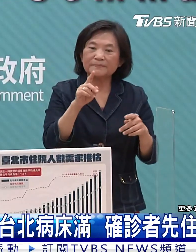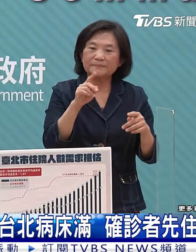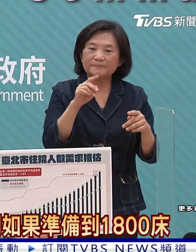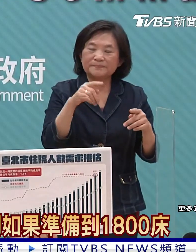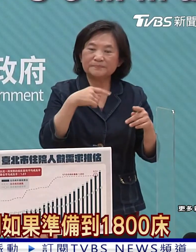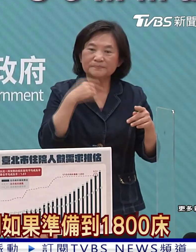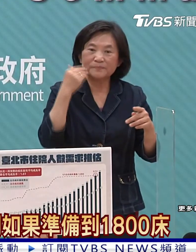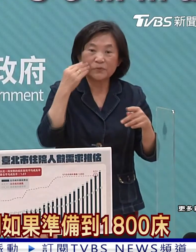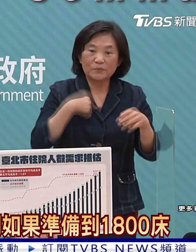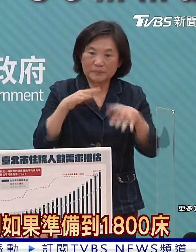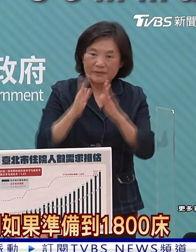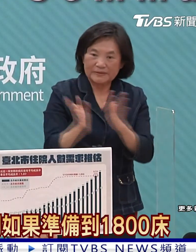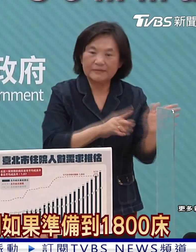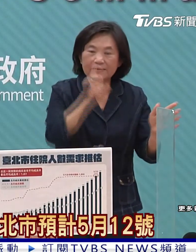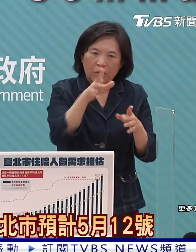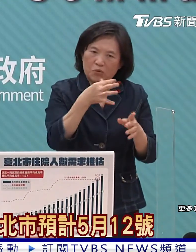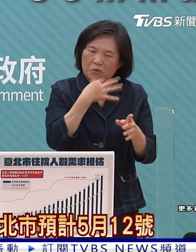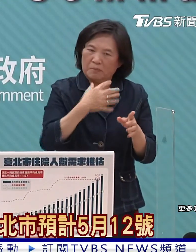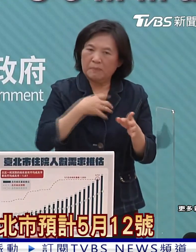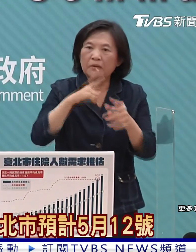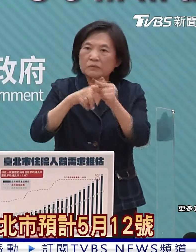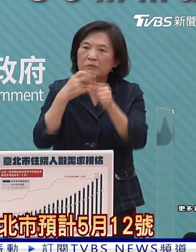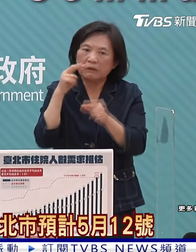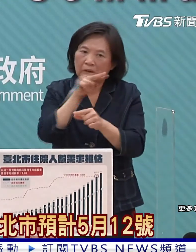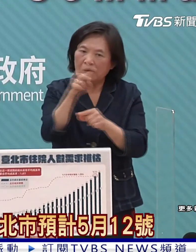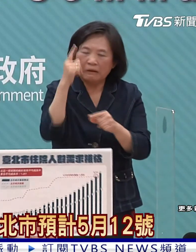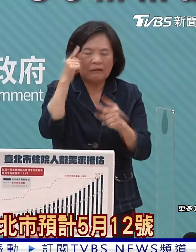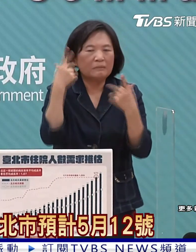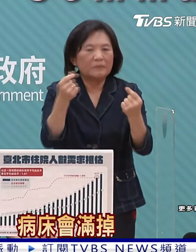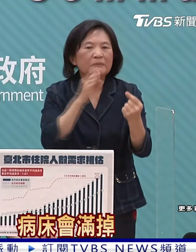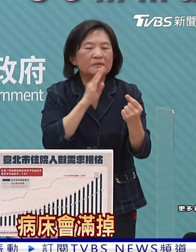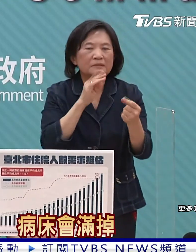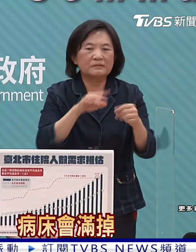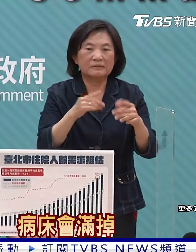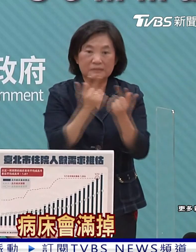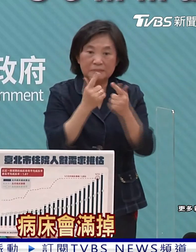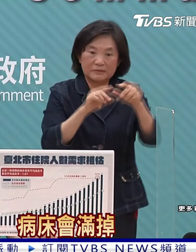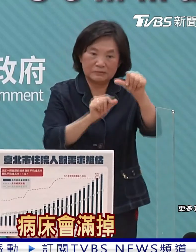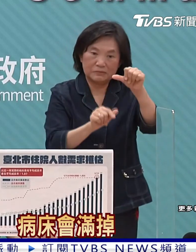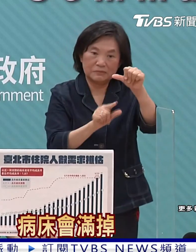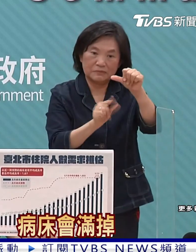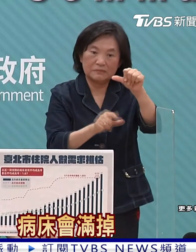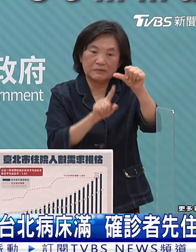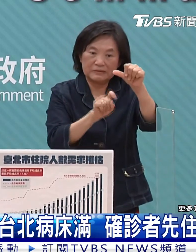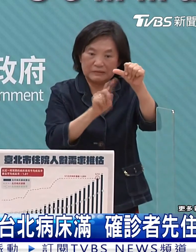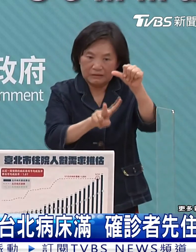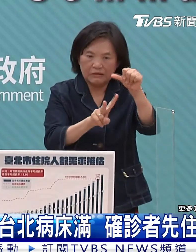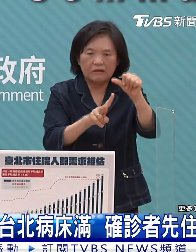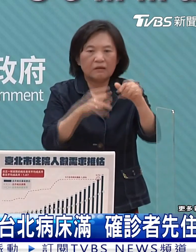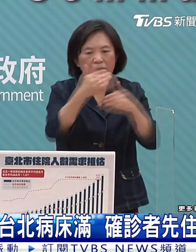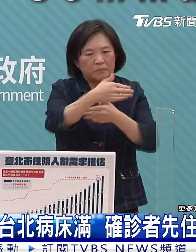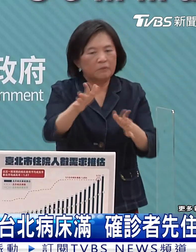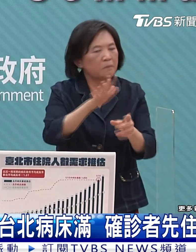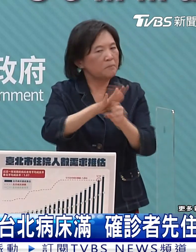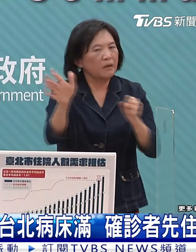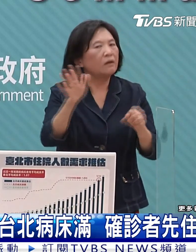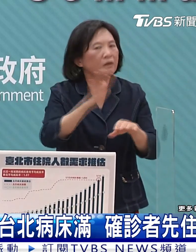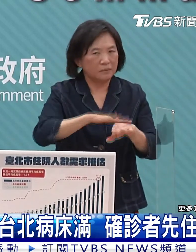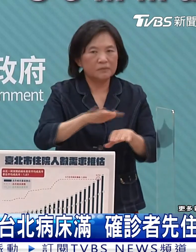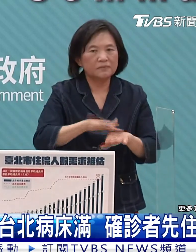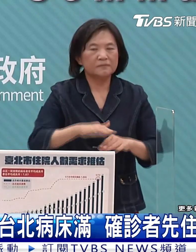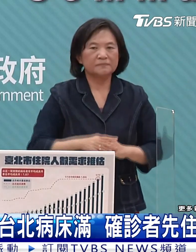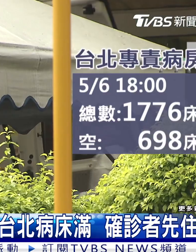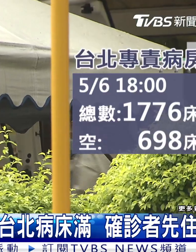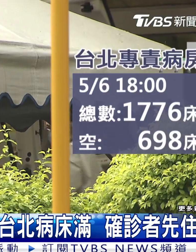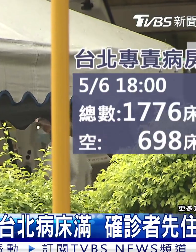我们如果准备好说1800床嘛，哦，台北市预计5月12号病床会满掉。 先是仅台北的病床很快